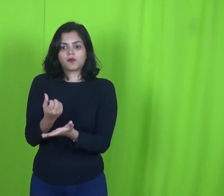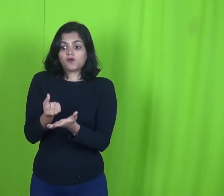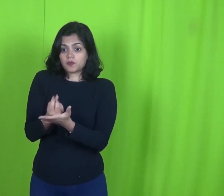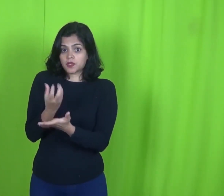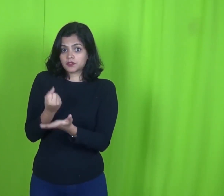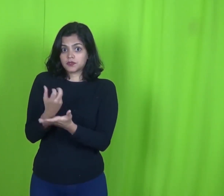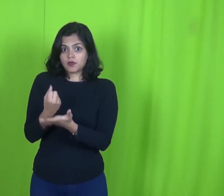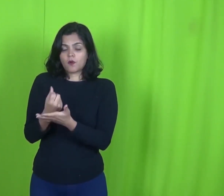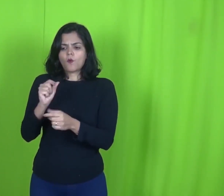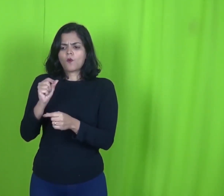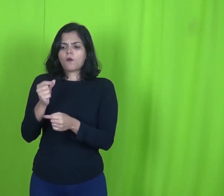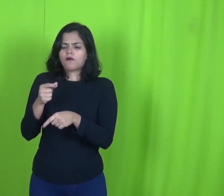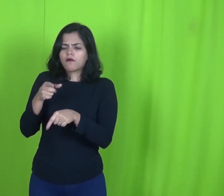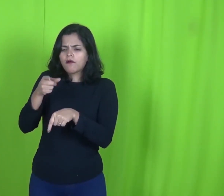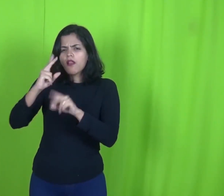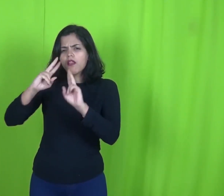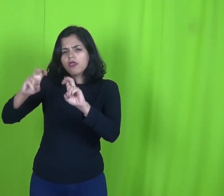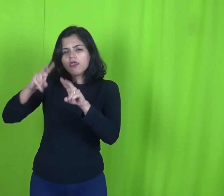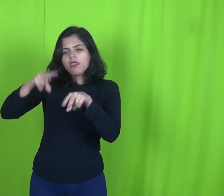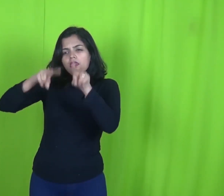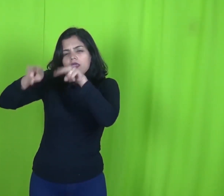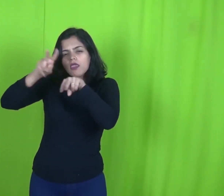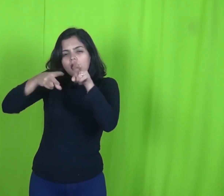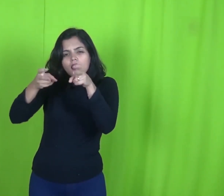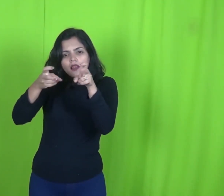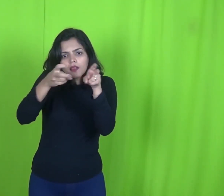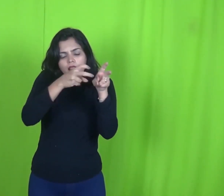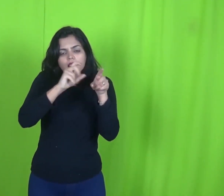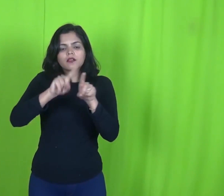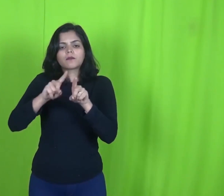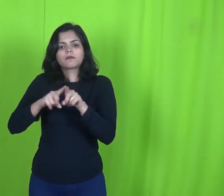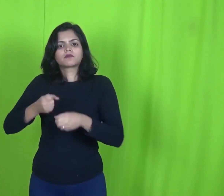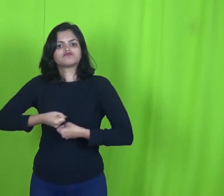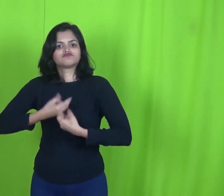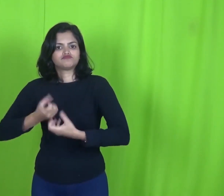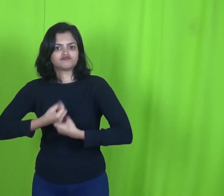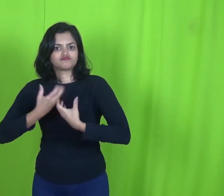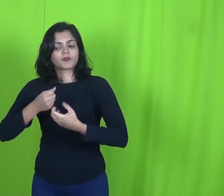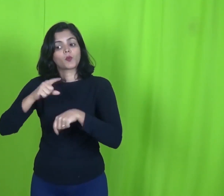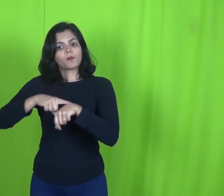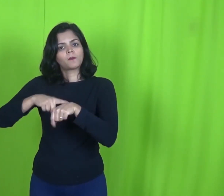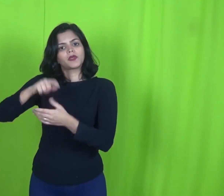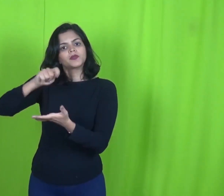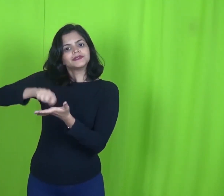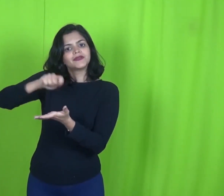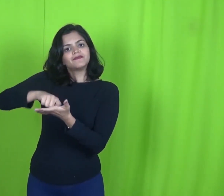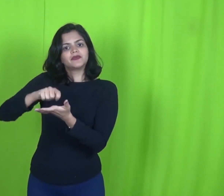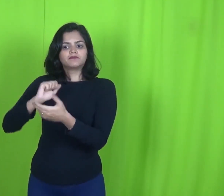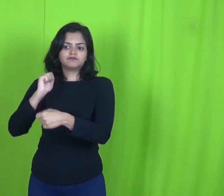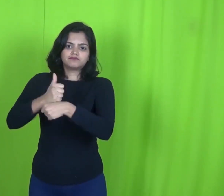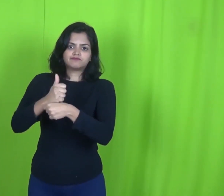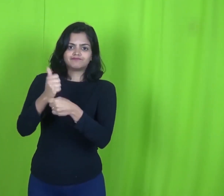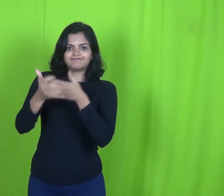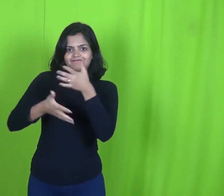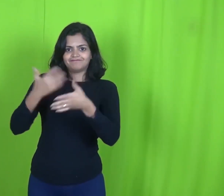momento da alfabetização. Então, você vai poder avaliar esses alunos. Você pode